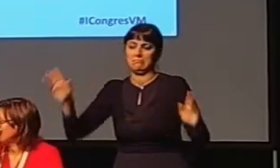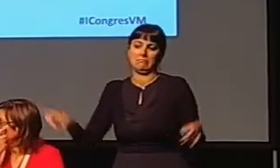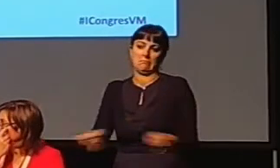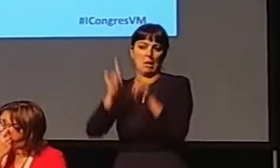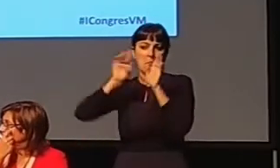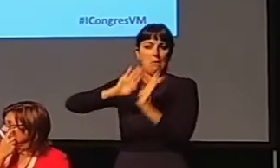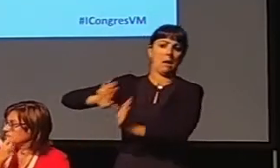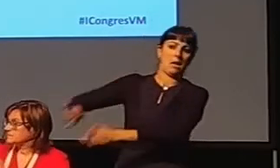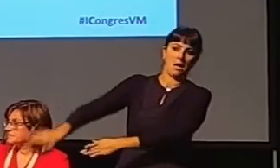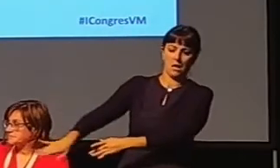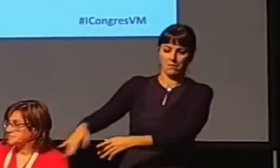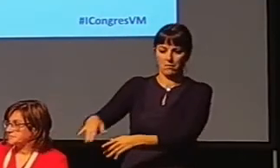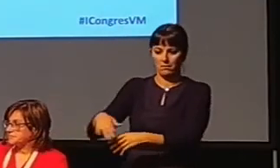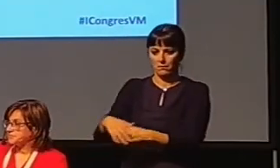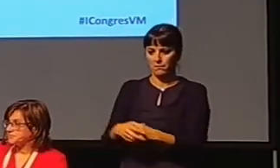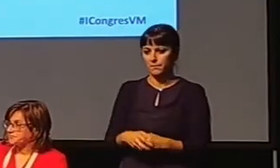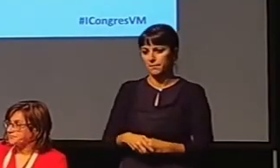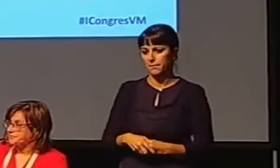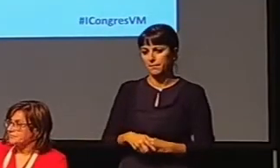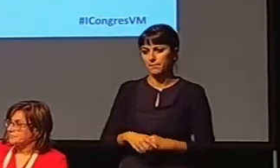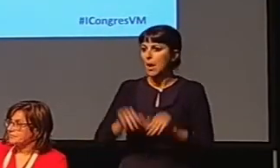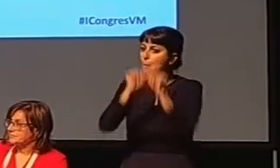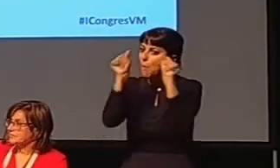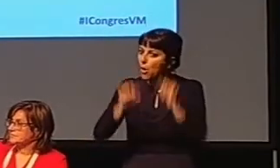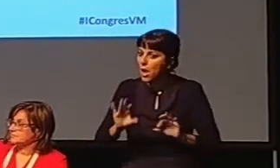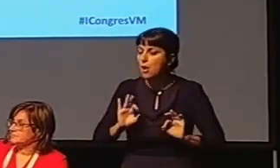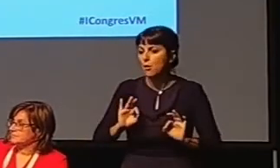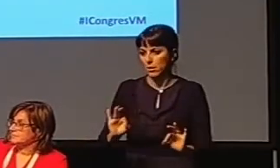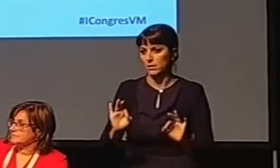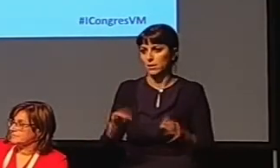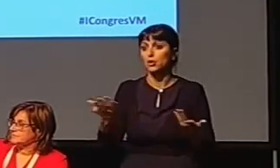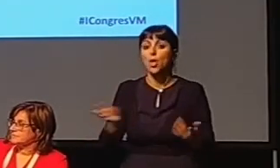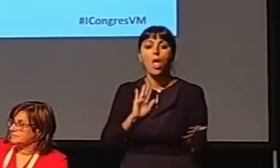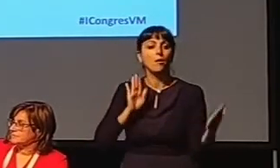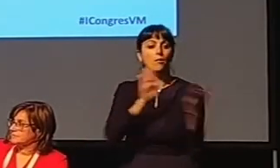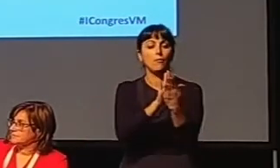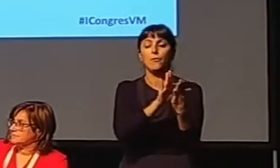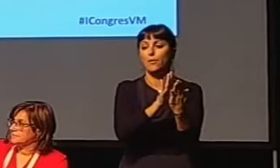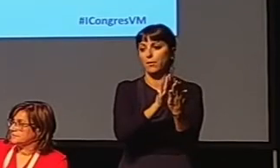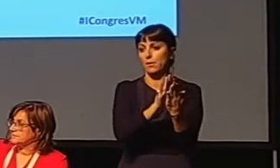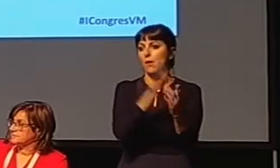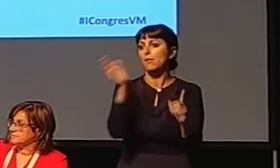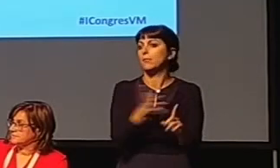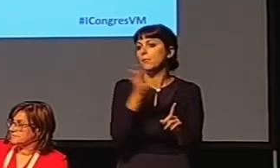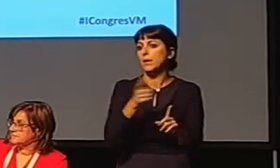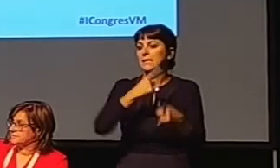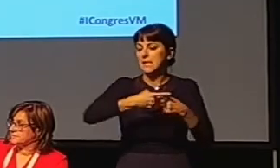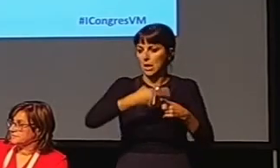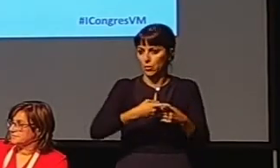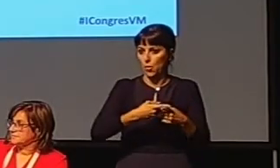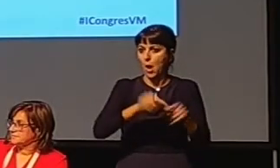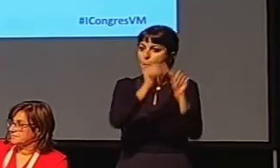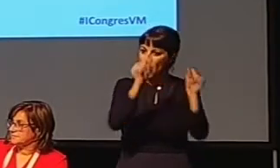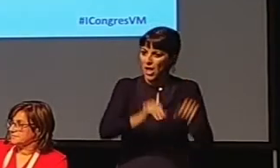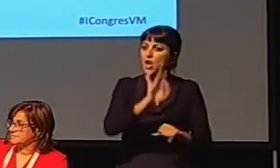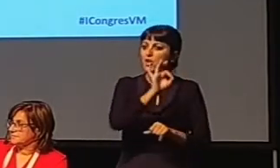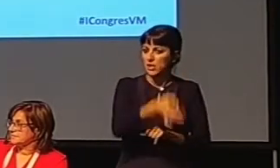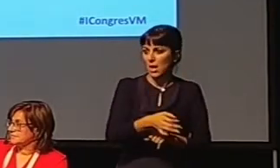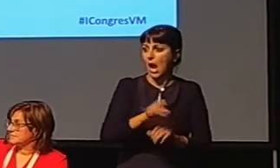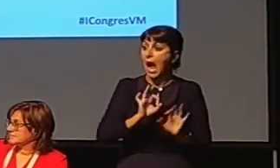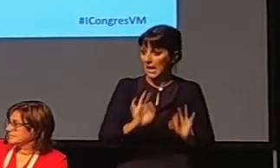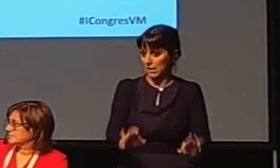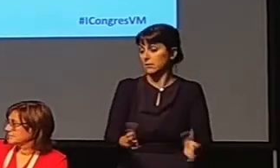Això és el que assenyalem, eh? Això és el model. Clar, quan plantegem és que no hi ha model d'abordatge sexual, és que clar que no, clar que hi ha model.